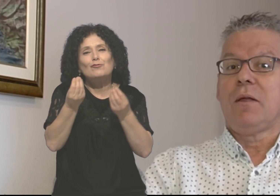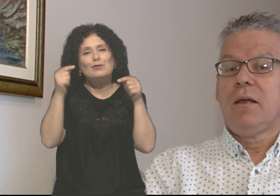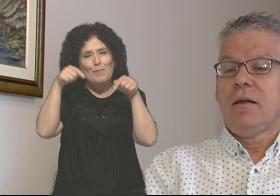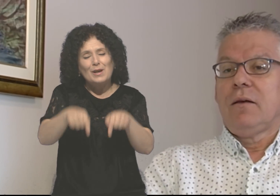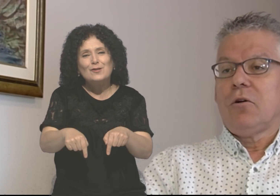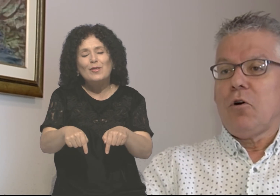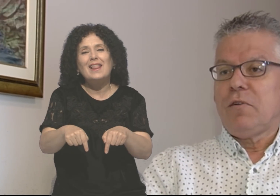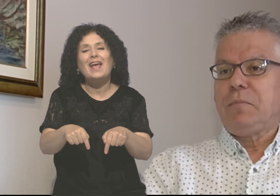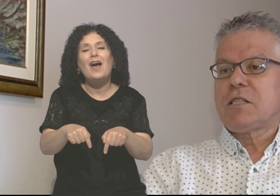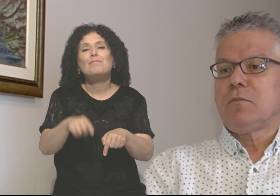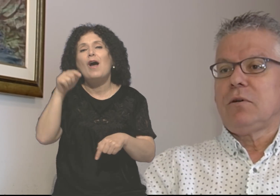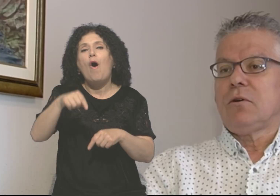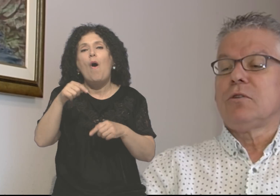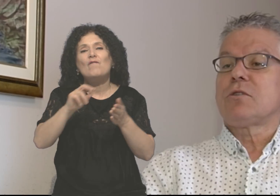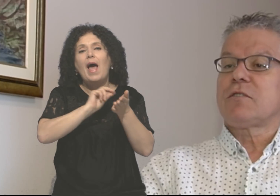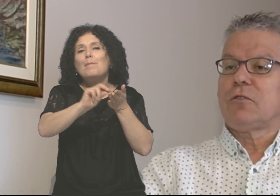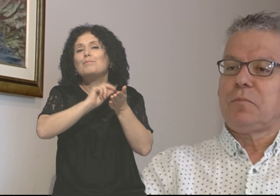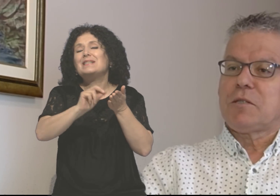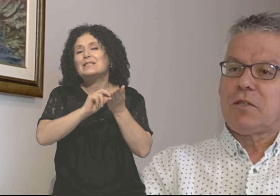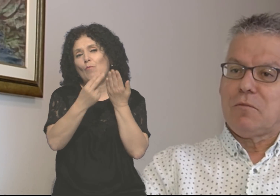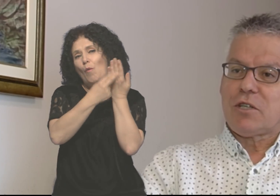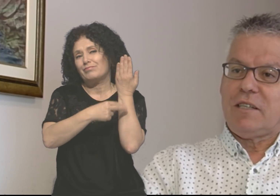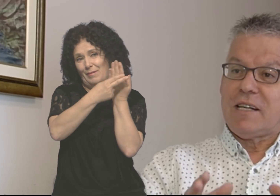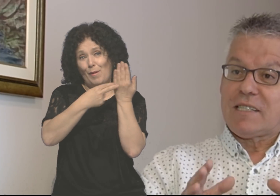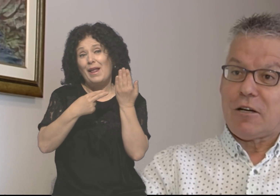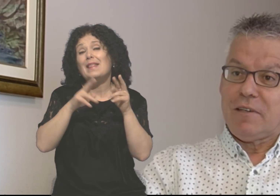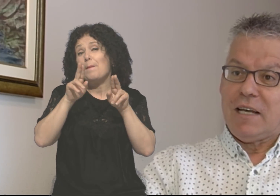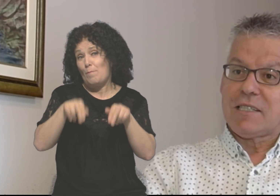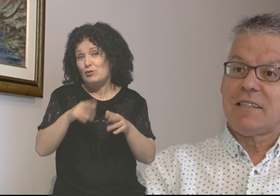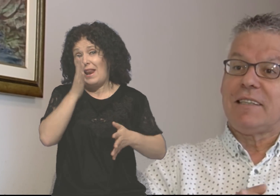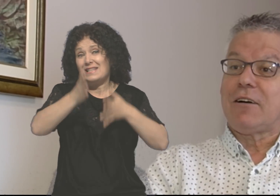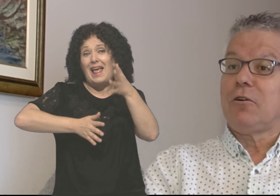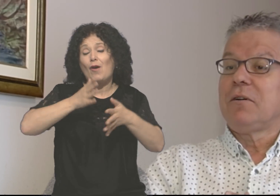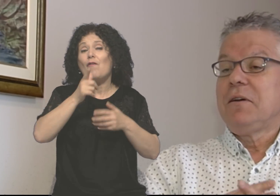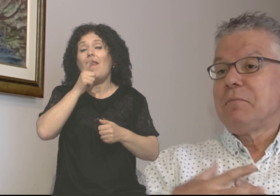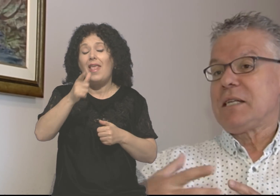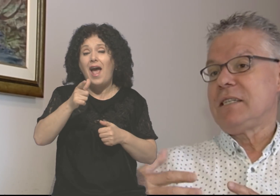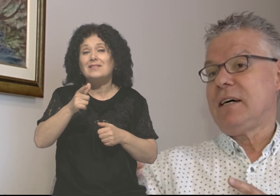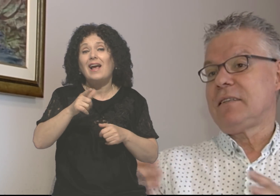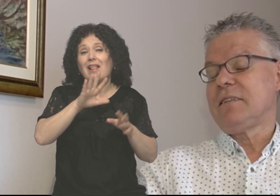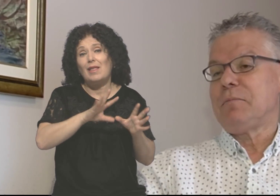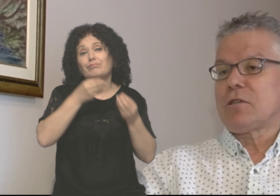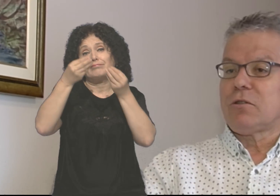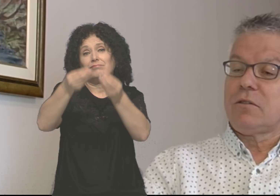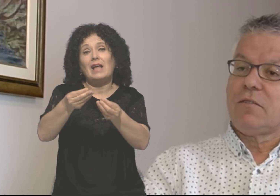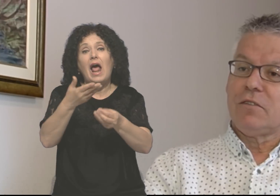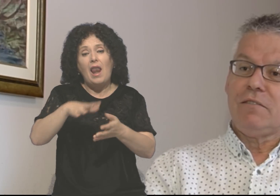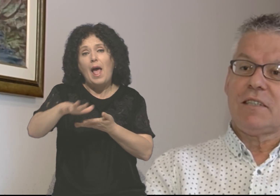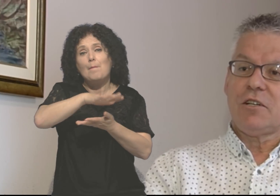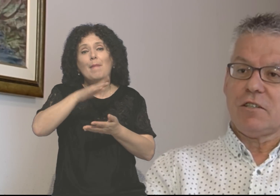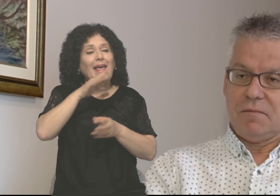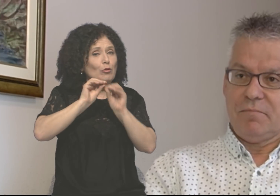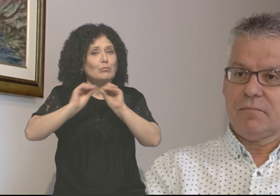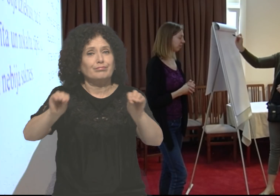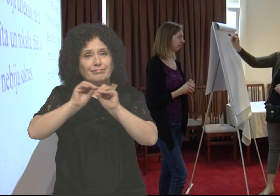што ова писмо, односно Светото писмо, ќе можат и на знаковен јазик да го пласираат на просторот во